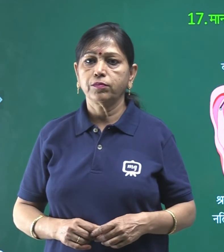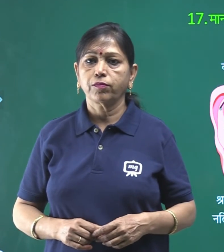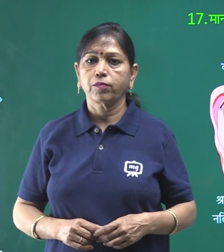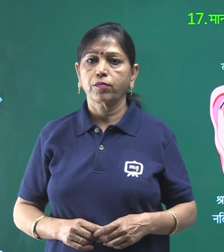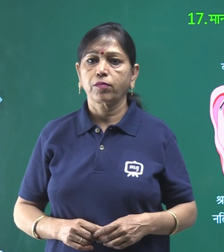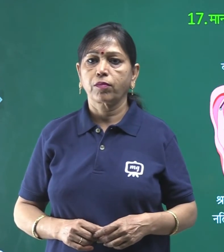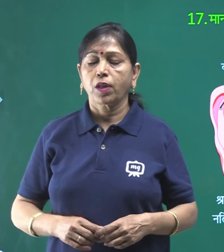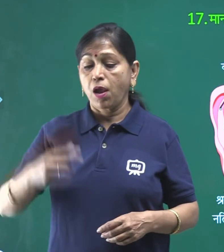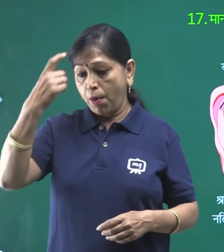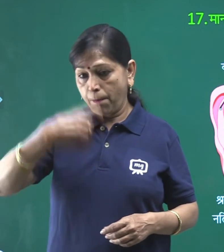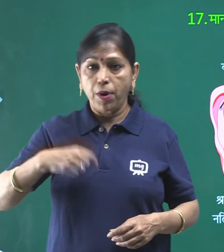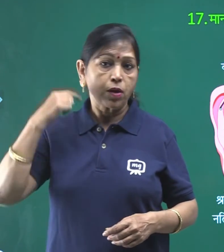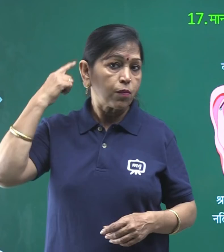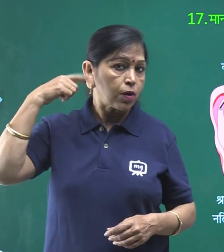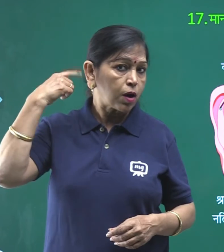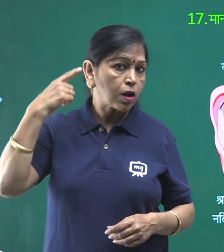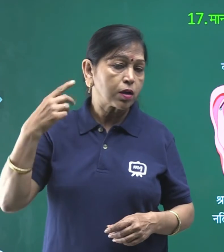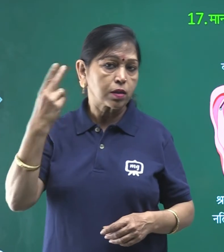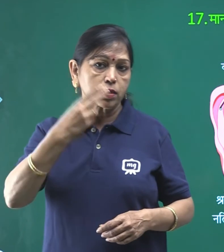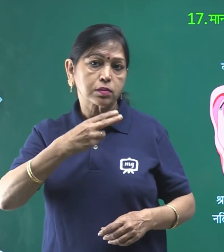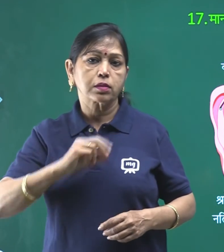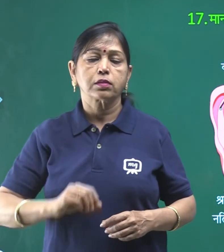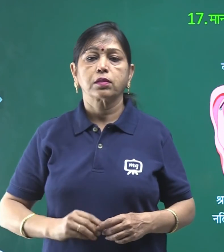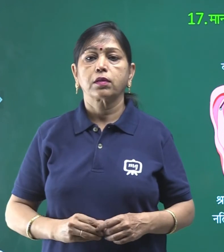मानव कण की संरचना